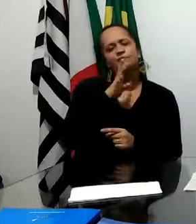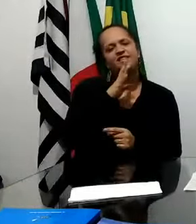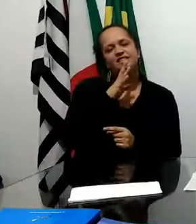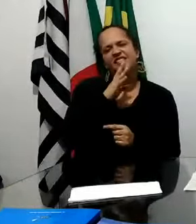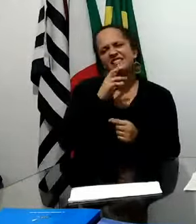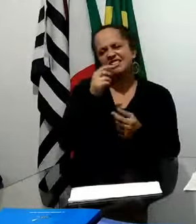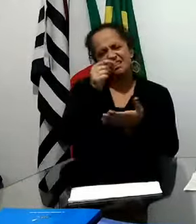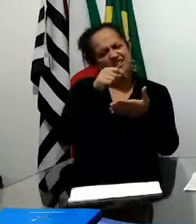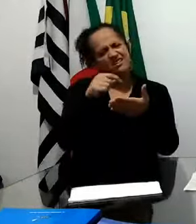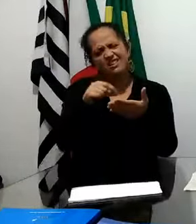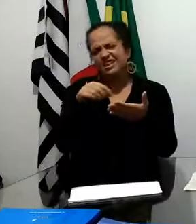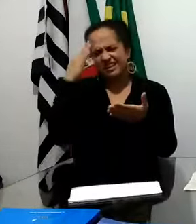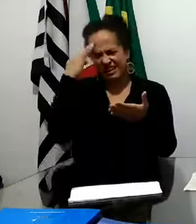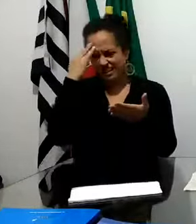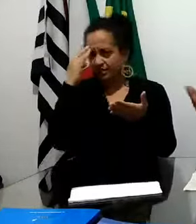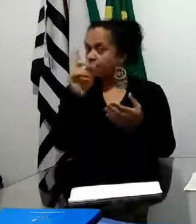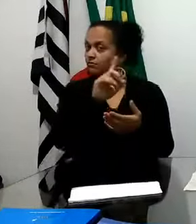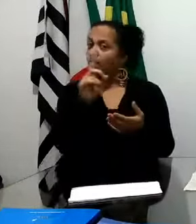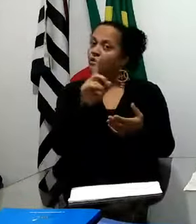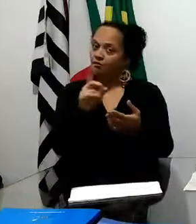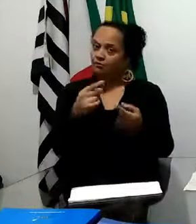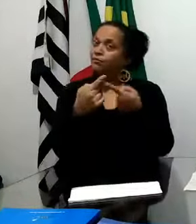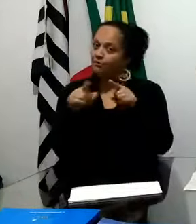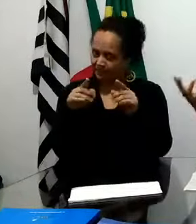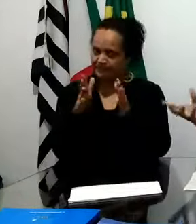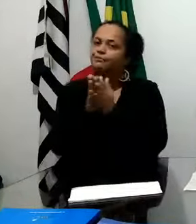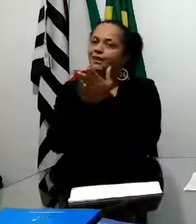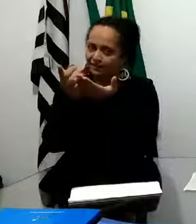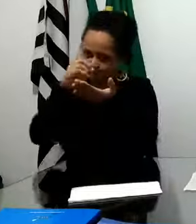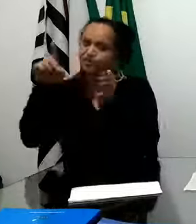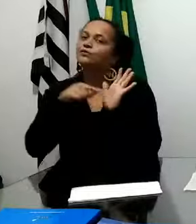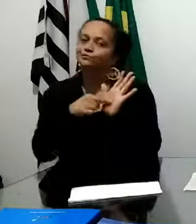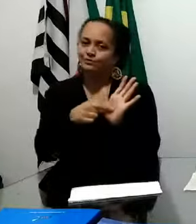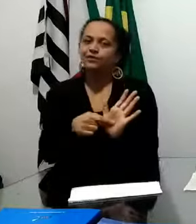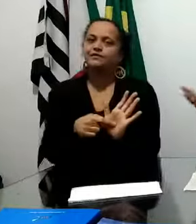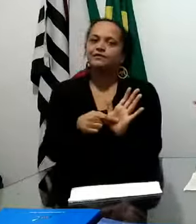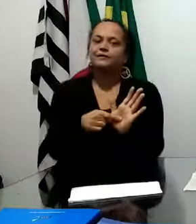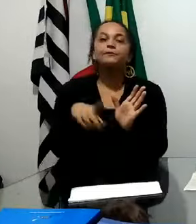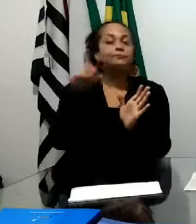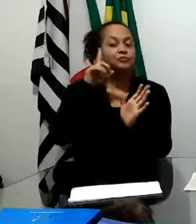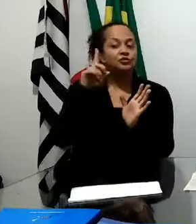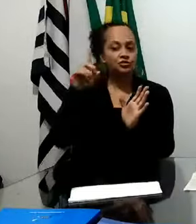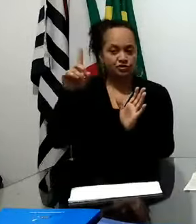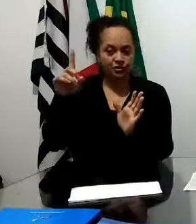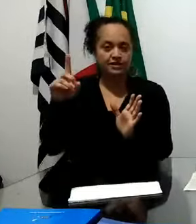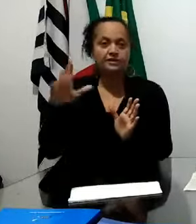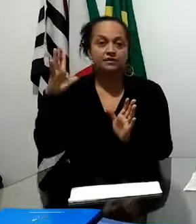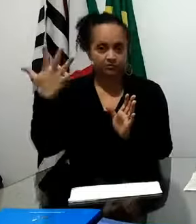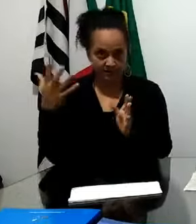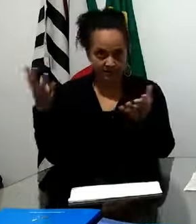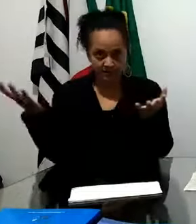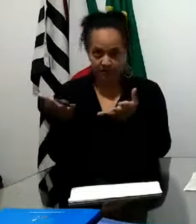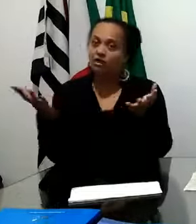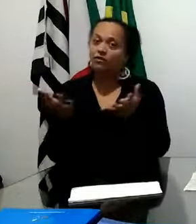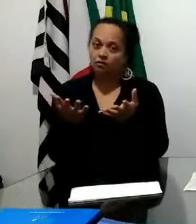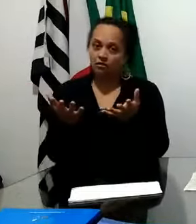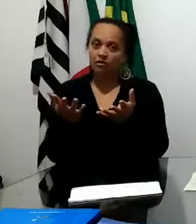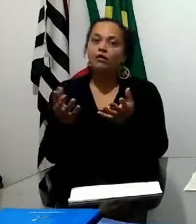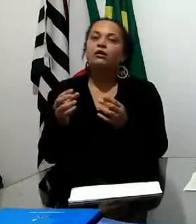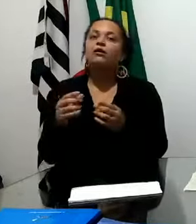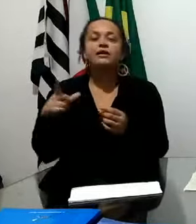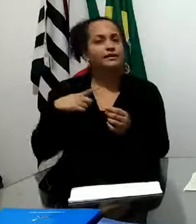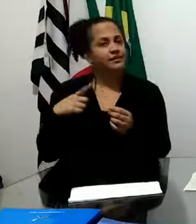dias nós estamos passando, que nós estamos vivenciando, esses últimos dias antes da volta de Cristo, biblicamente falando,